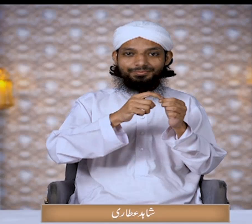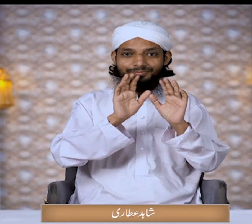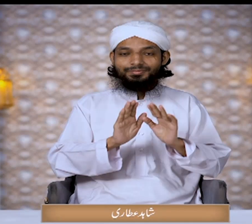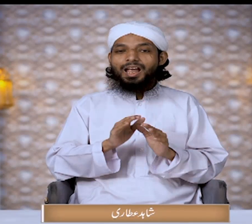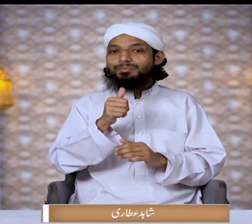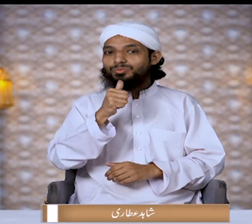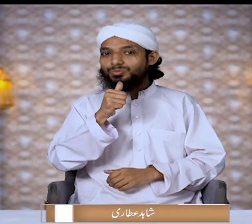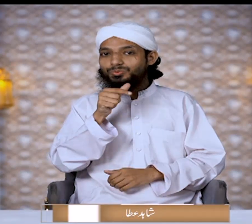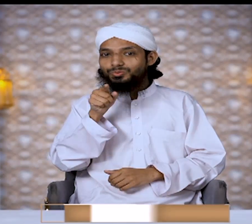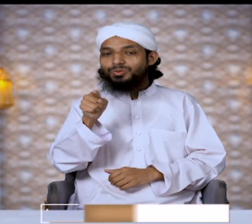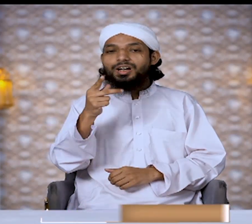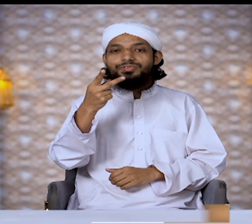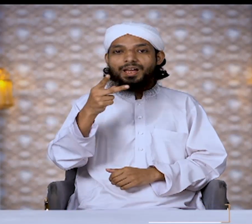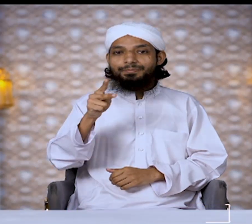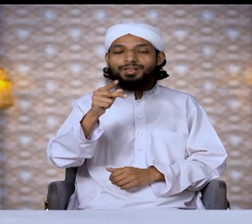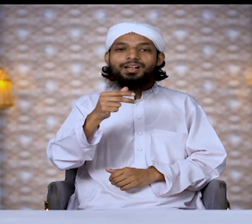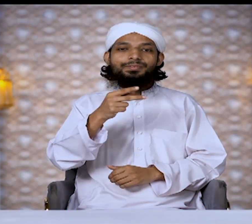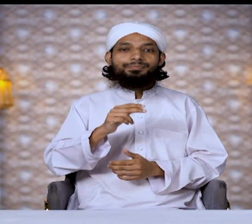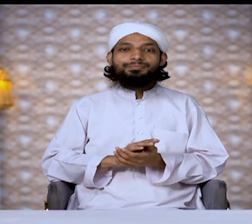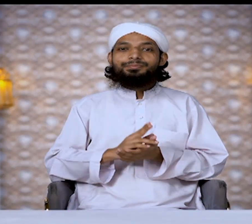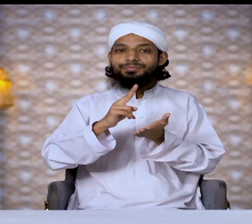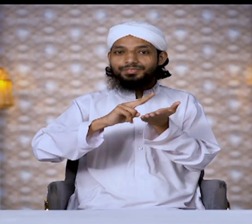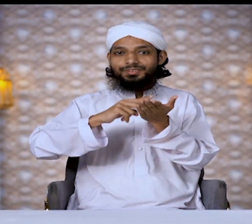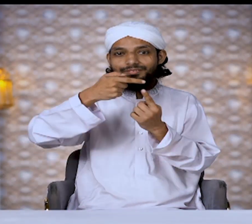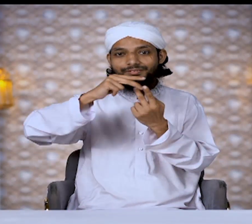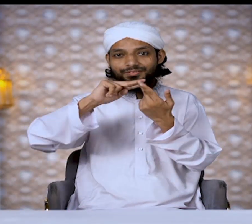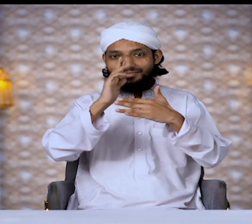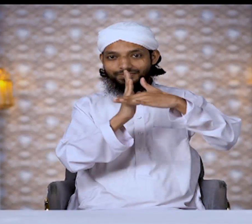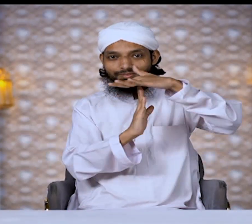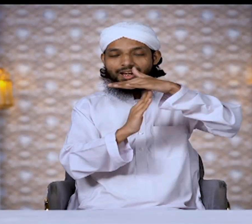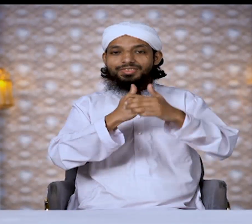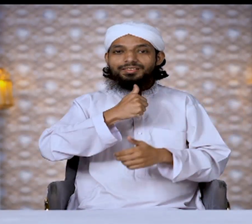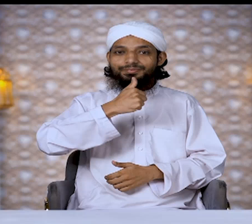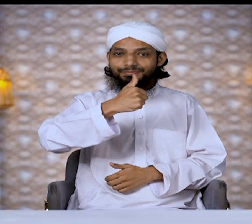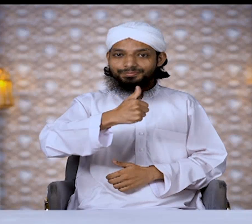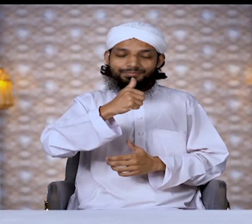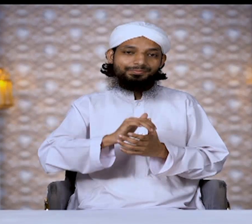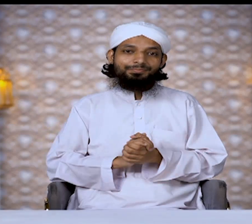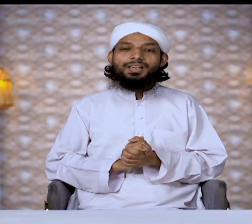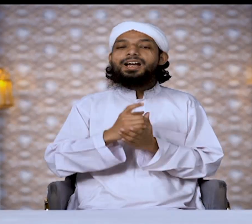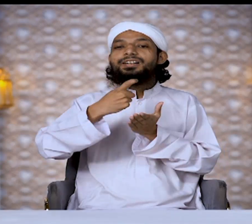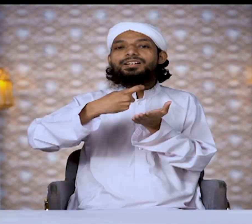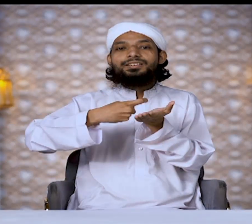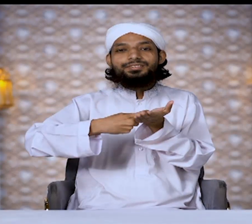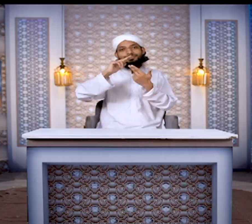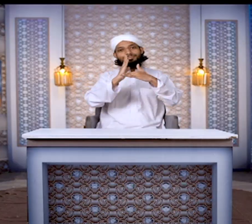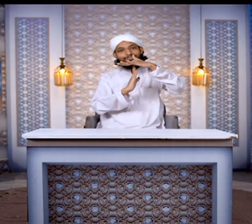والد ماجد کا نام مولانا نقی علی خان رحمت اللہ علیہ اور دادا کا نام مولانا رضا علی